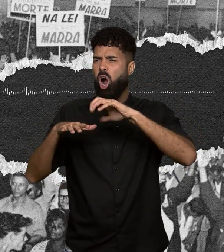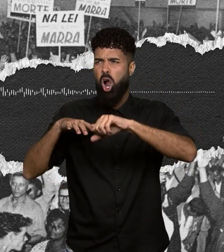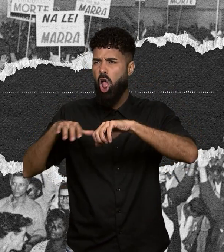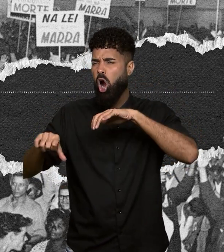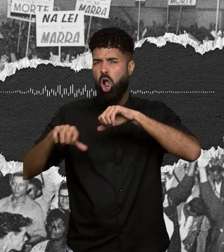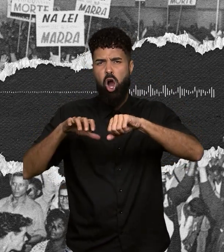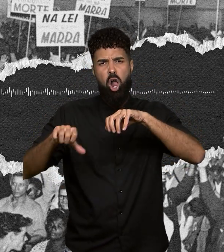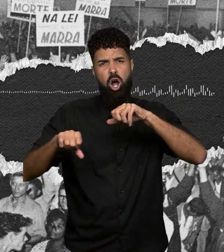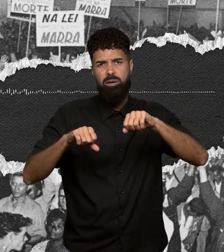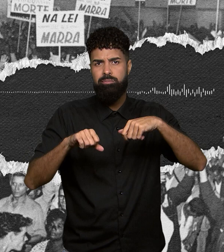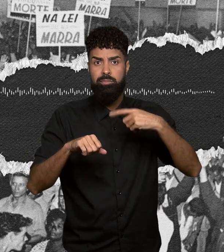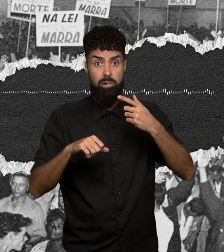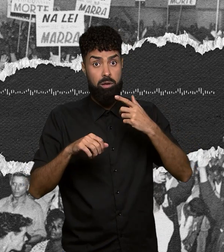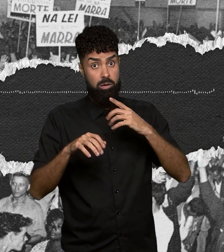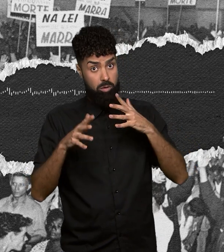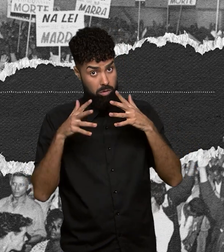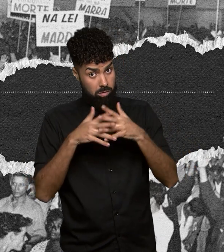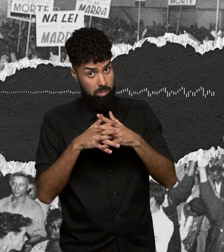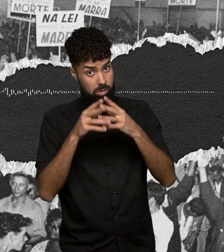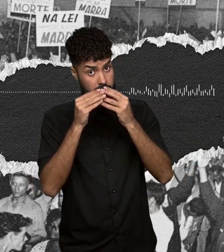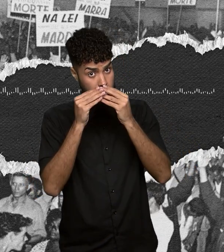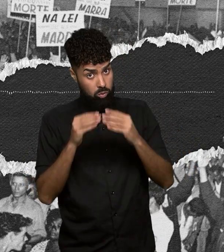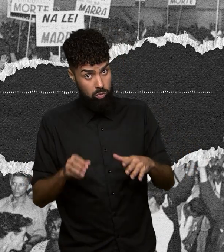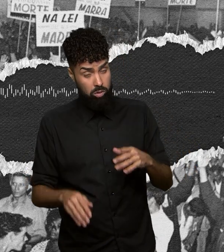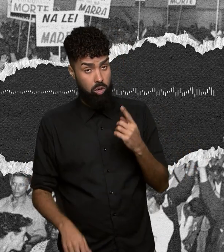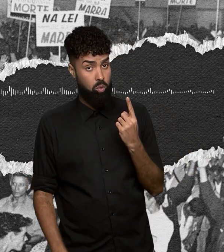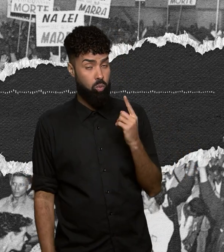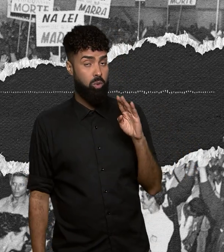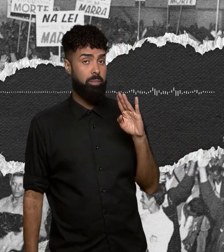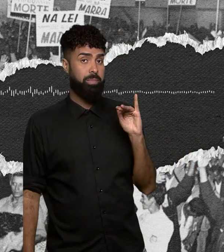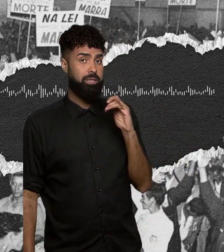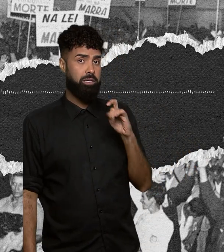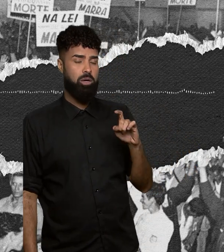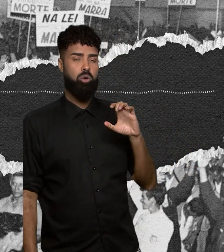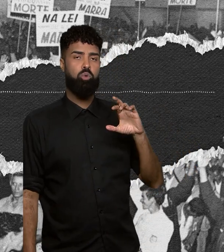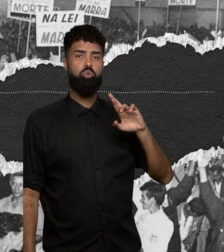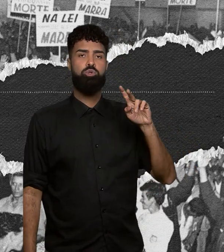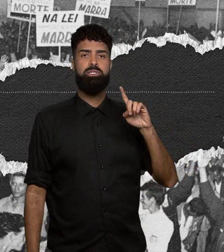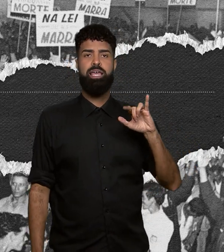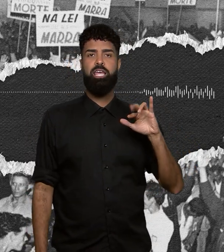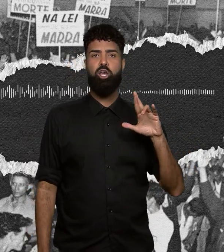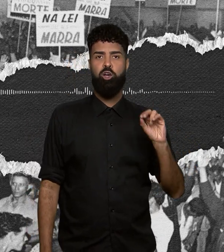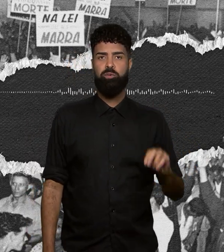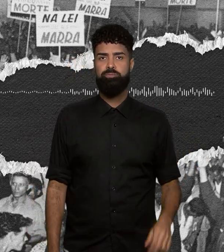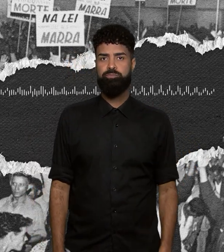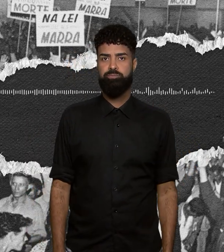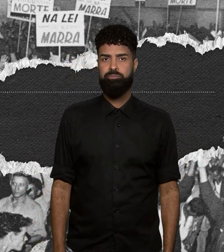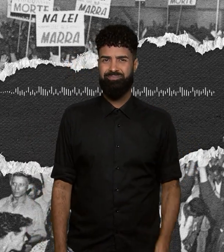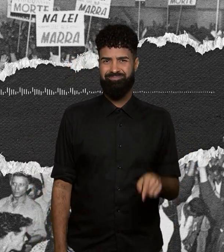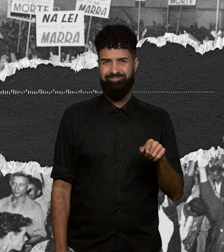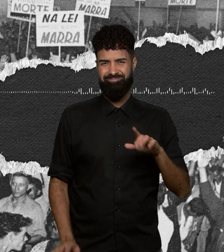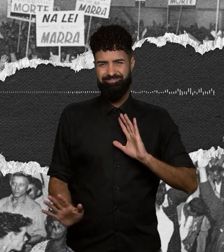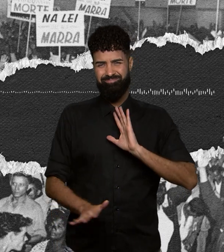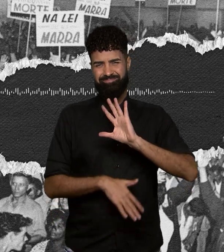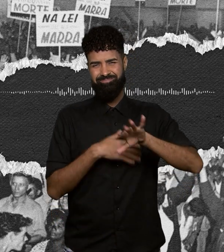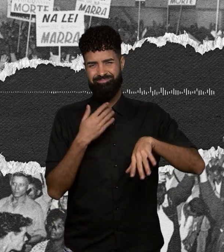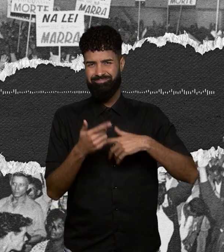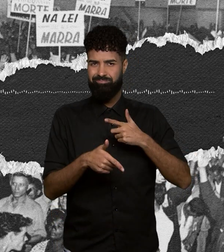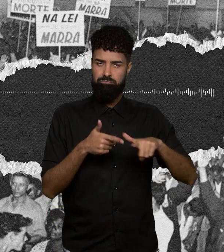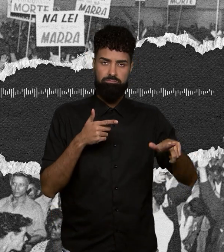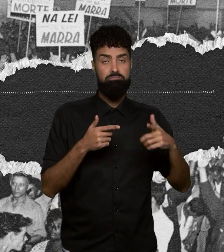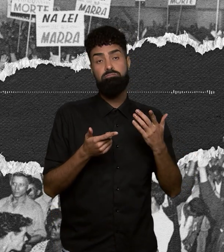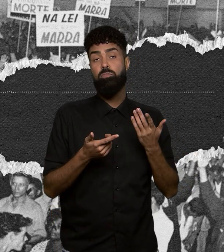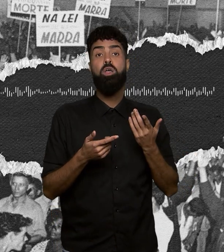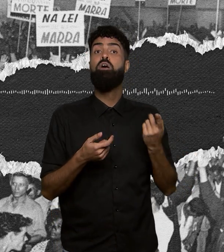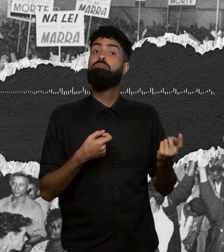sistemático que causou prejuízos de 1 bilhão de cruzeiros essa turbulência toda contribuiu para